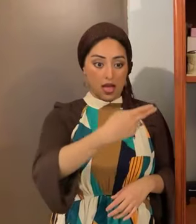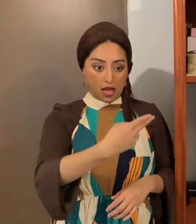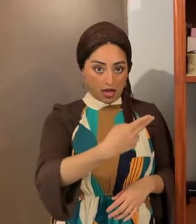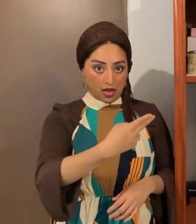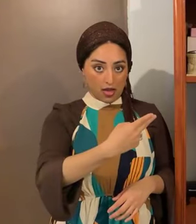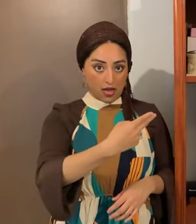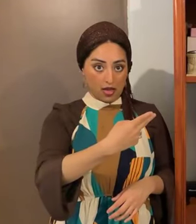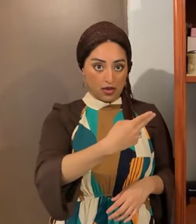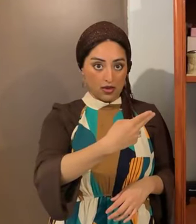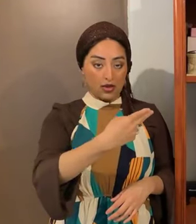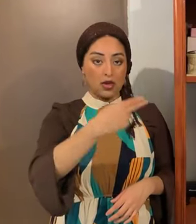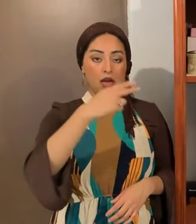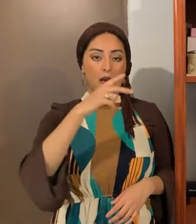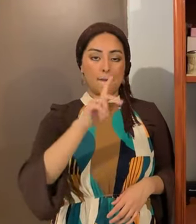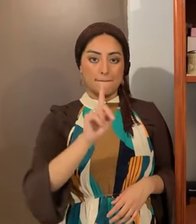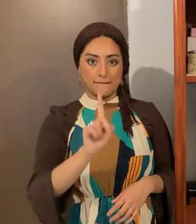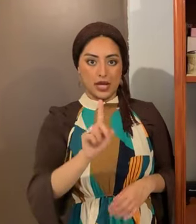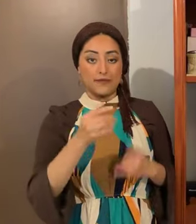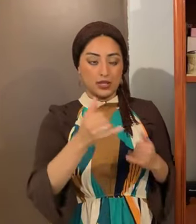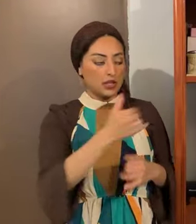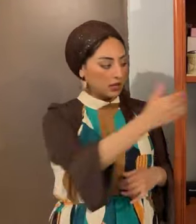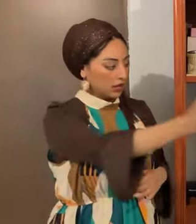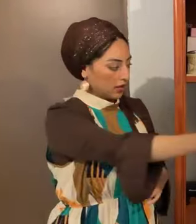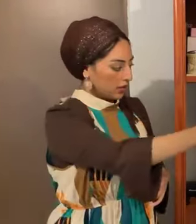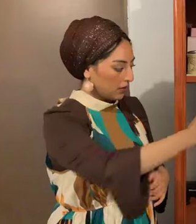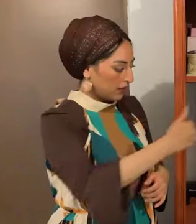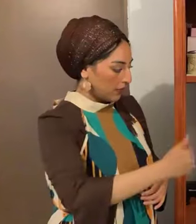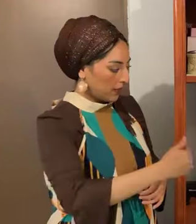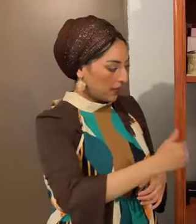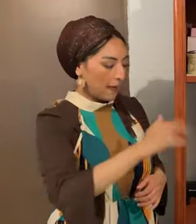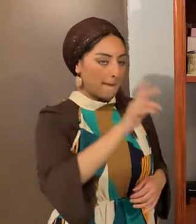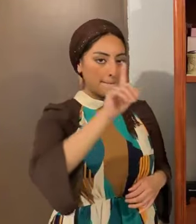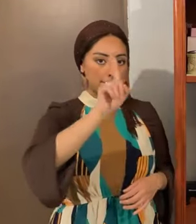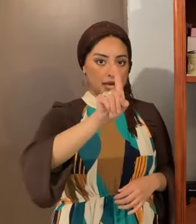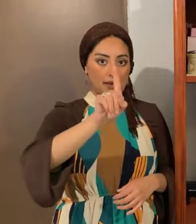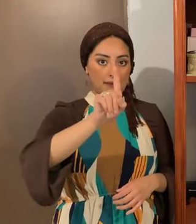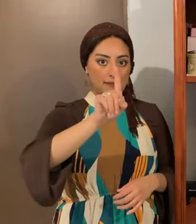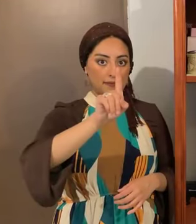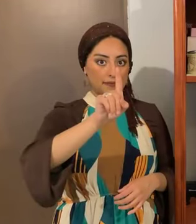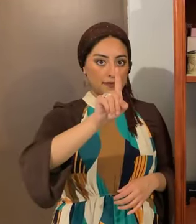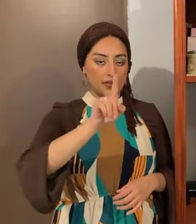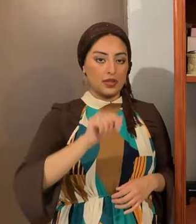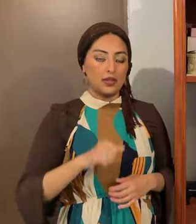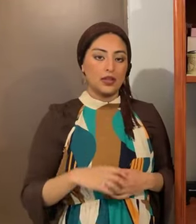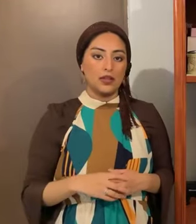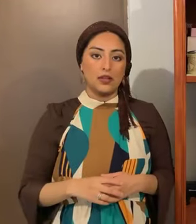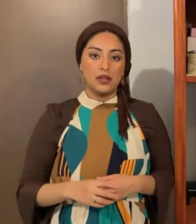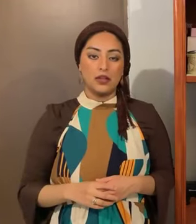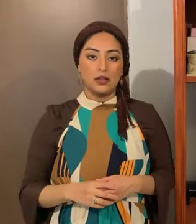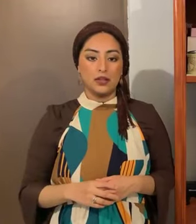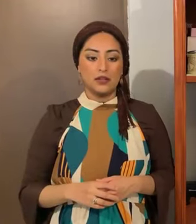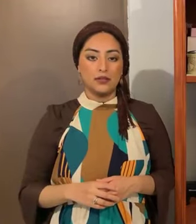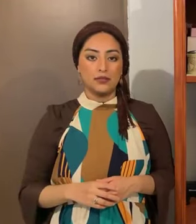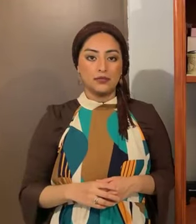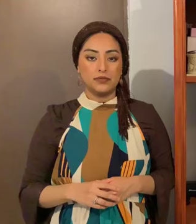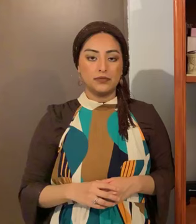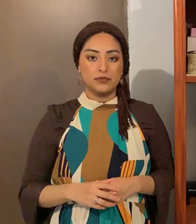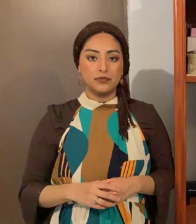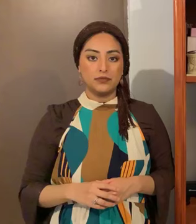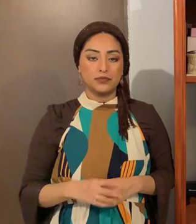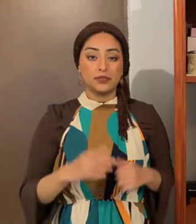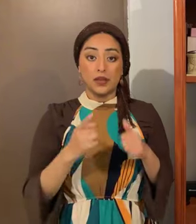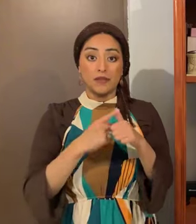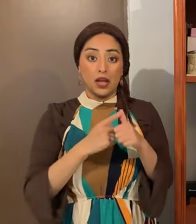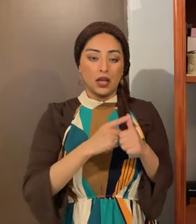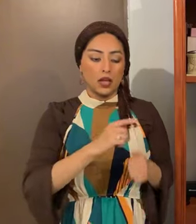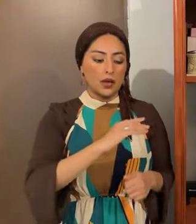Nosotros hicimos de Re, y luego bajamos tantito a Sol. ¿Qué hizo nuestro Adón Yahshua